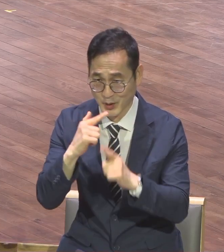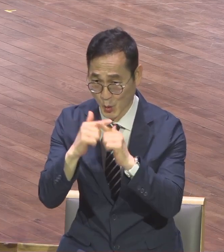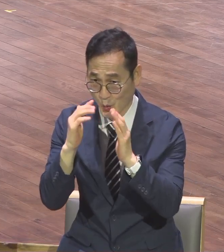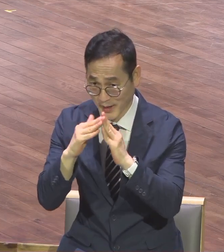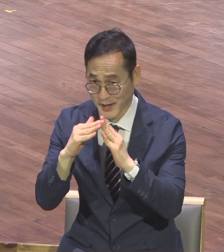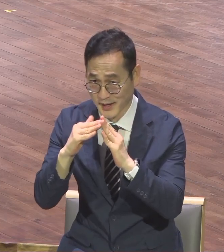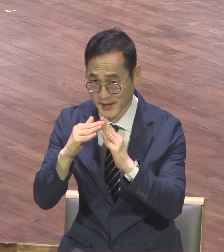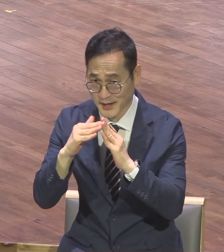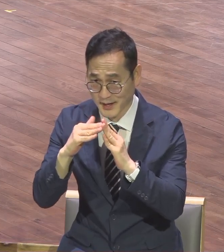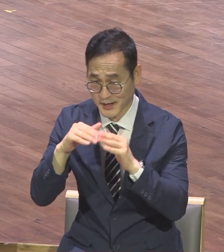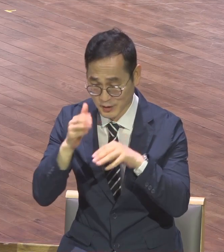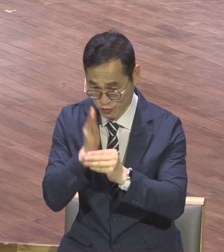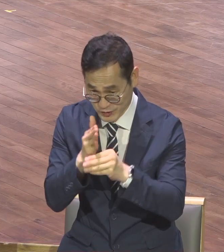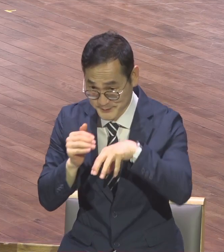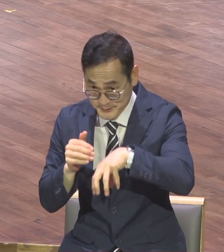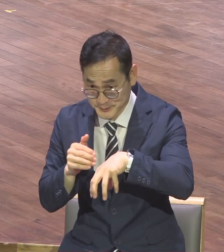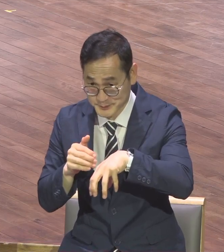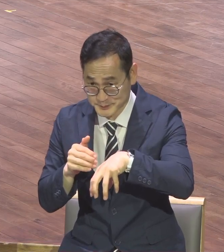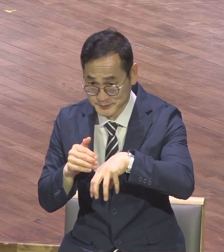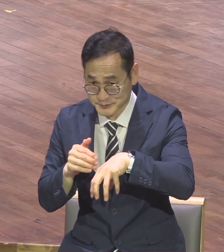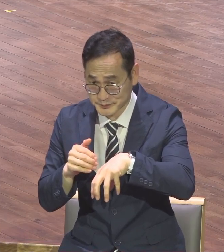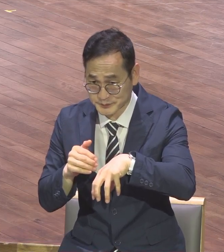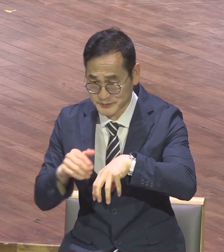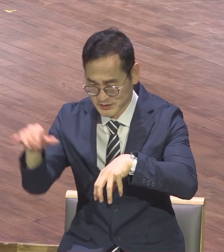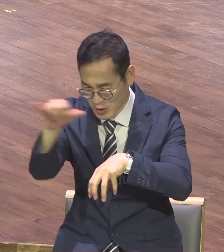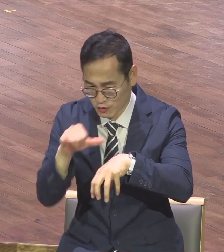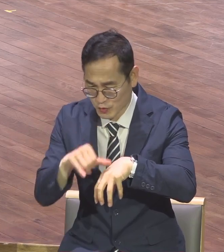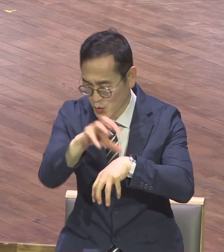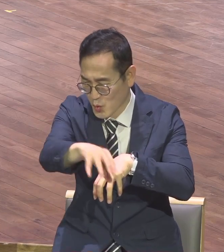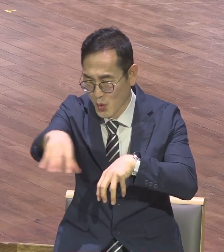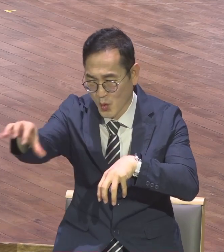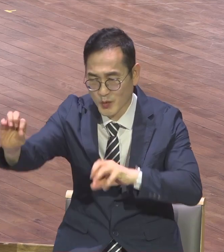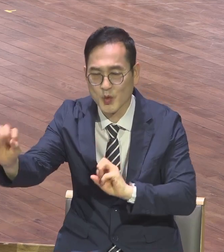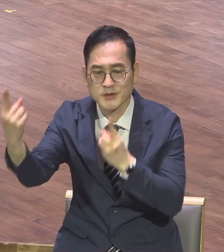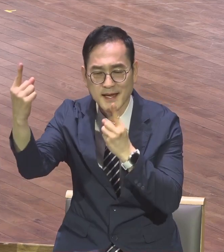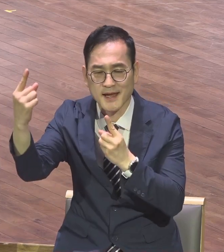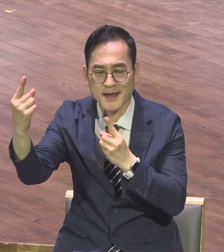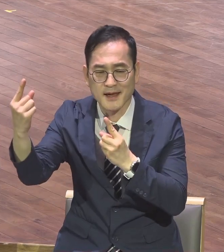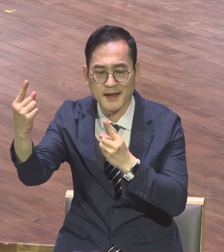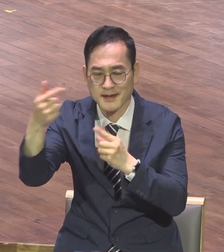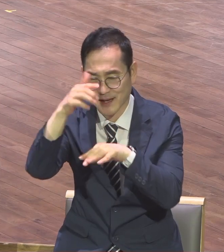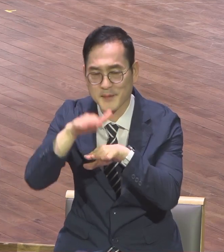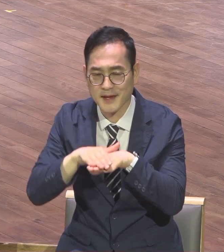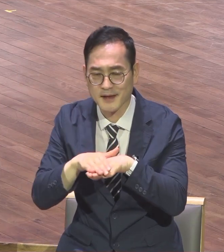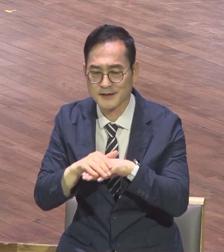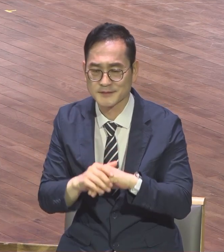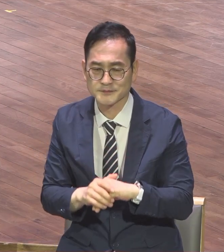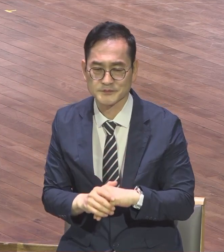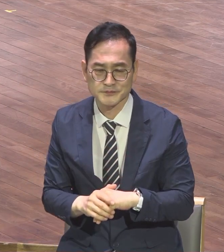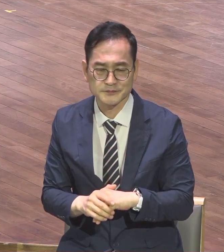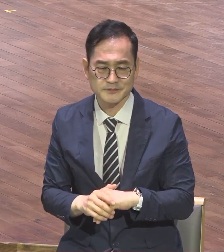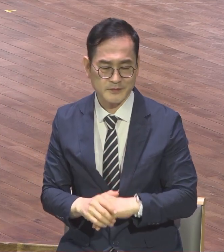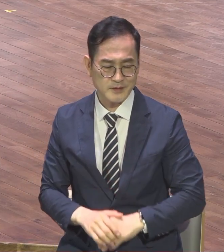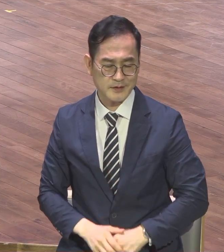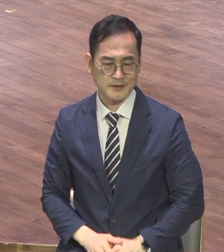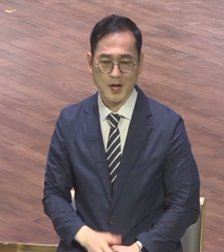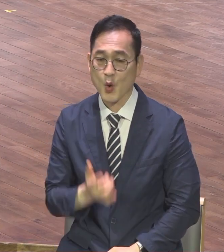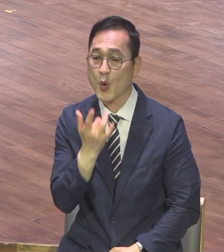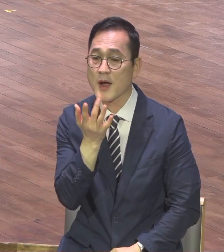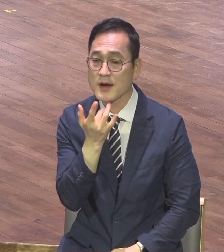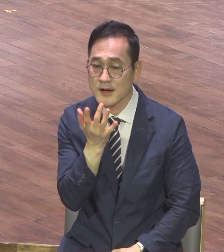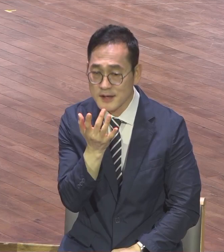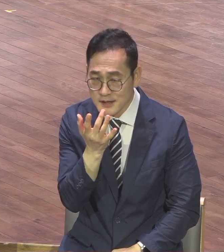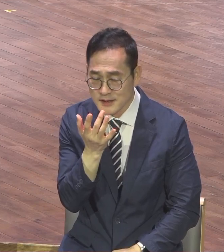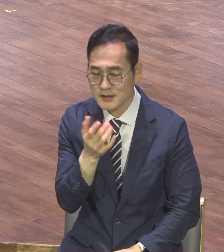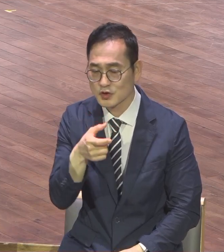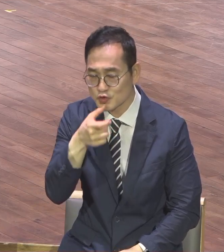메인타운으로 해서 전국적으로 타운별로 그렇게 집회를 진행하는데 화요일 이 개막식을 시작으로